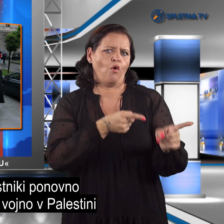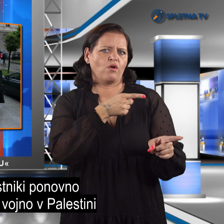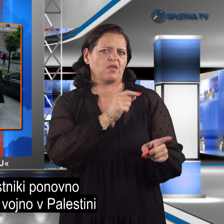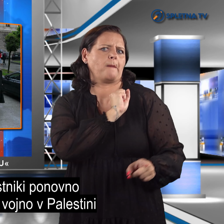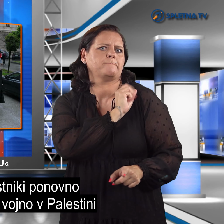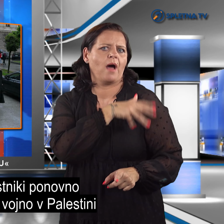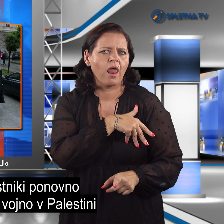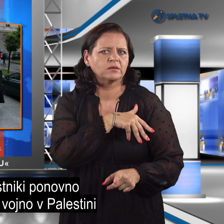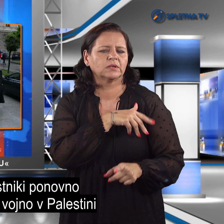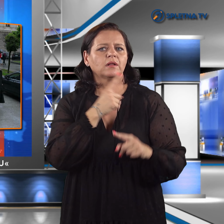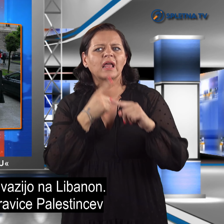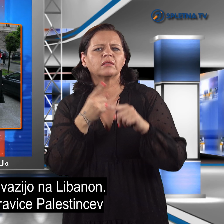izraelsko invazijo na Libanon.